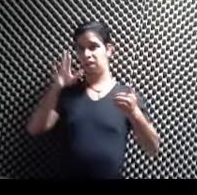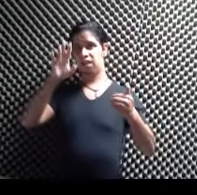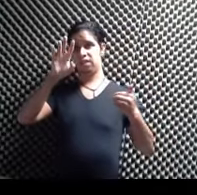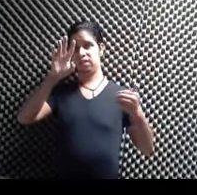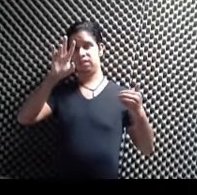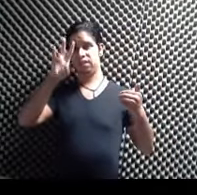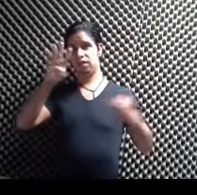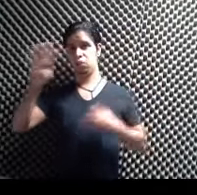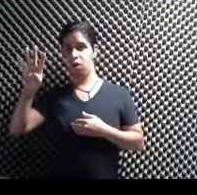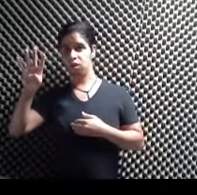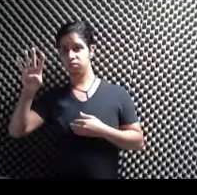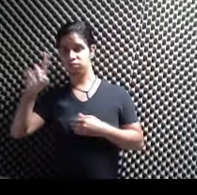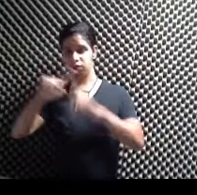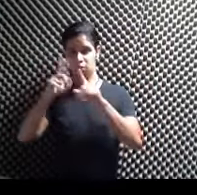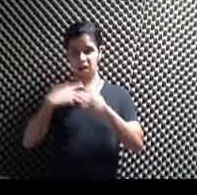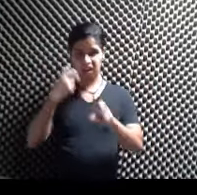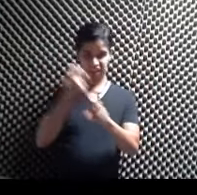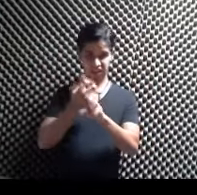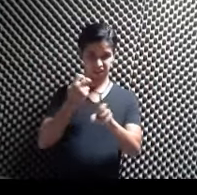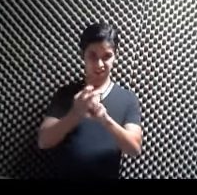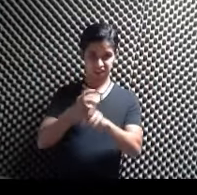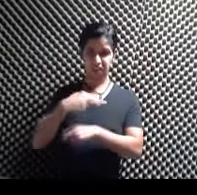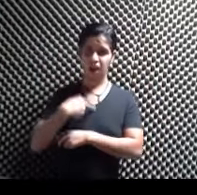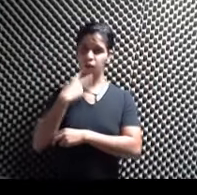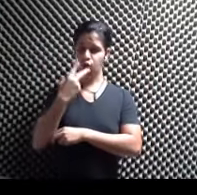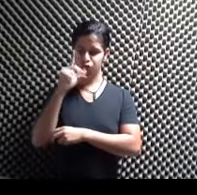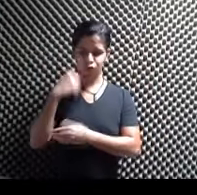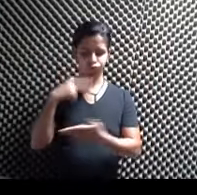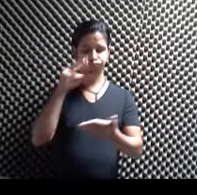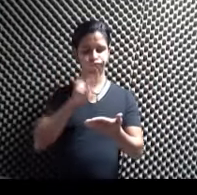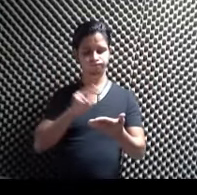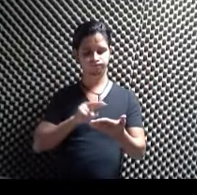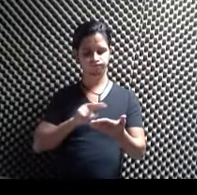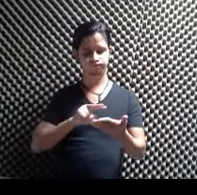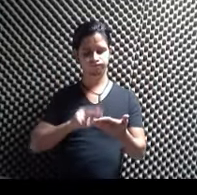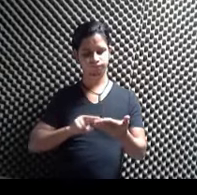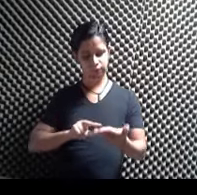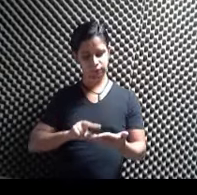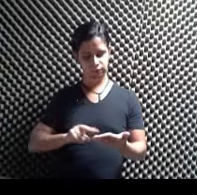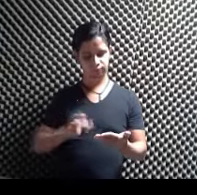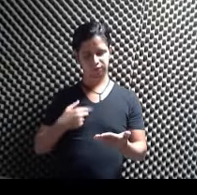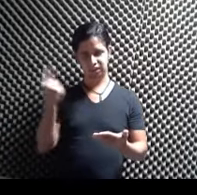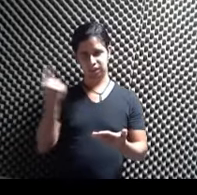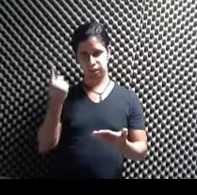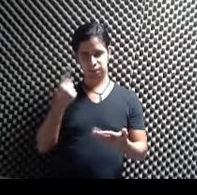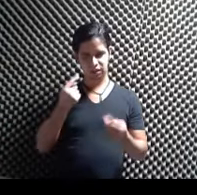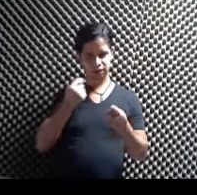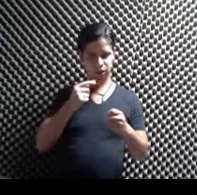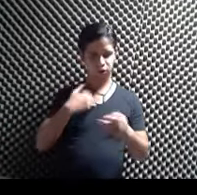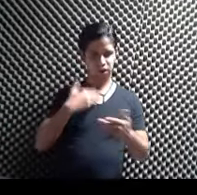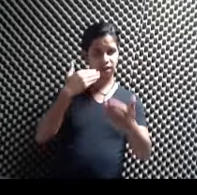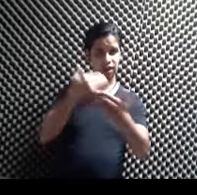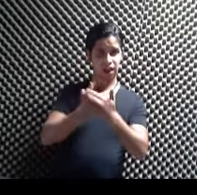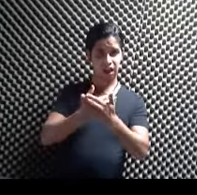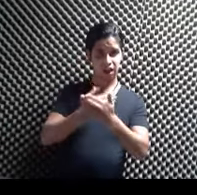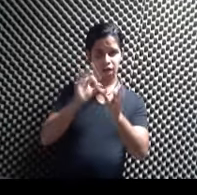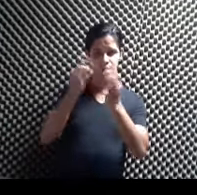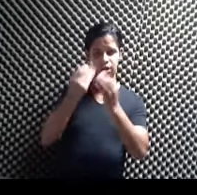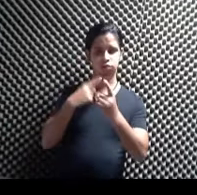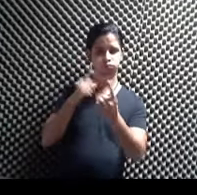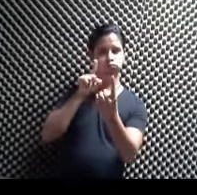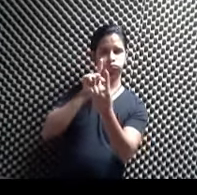más difícil es la voz. Pero siempre, nada, leo mucho, siempre trato de llegar a la familia. En este caso, Charlie